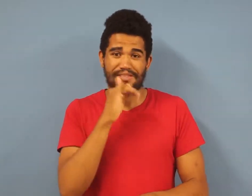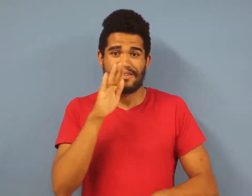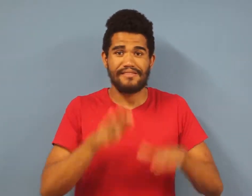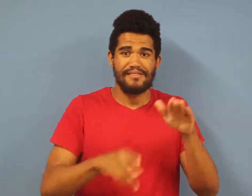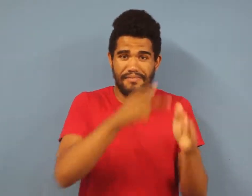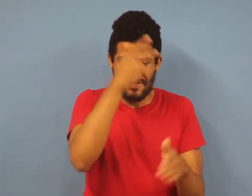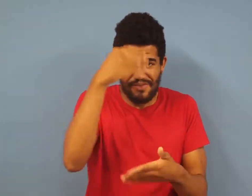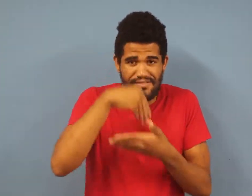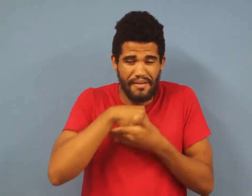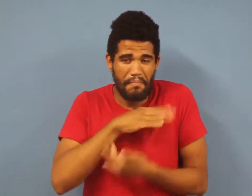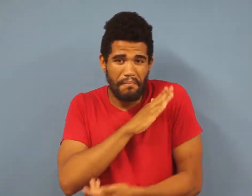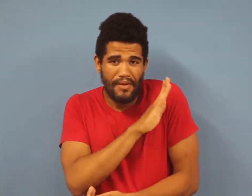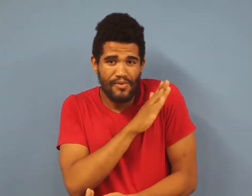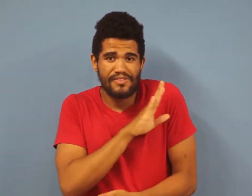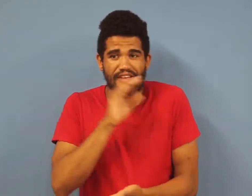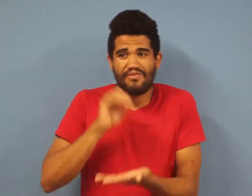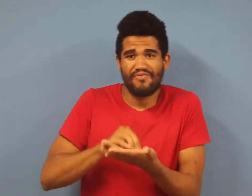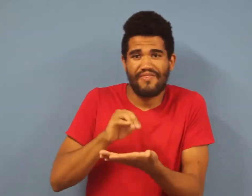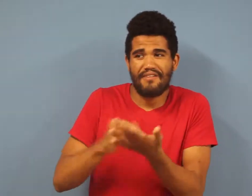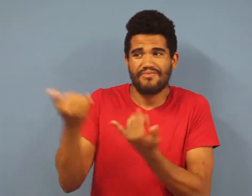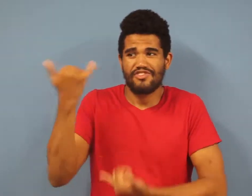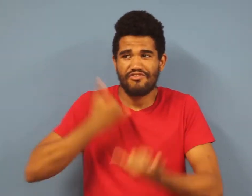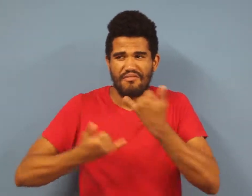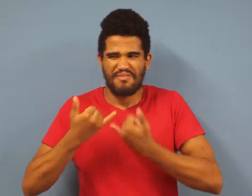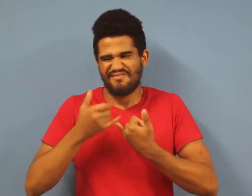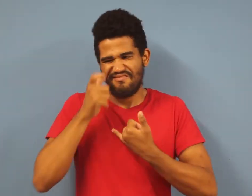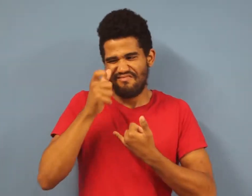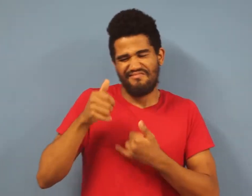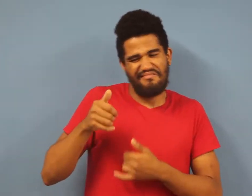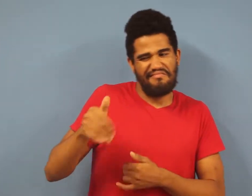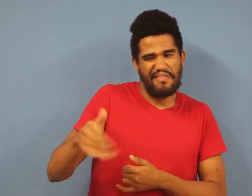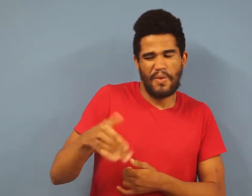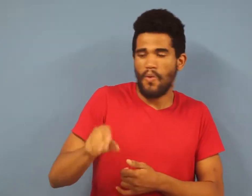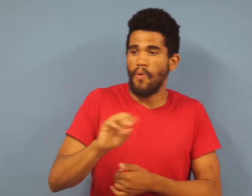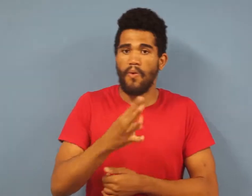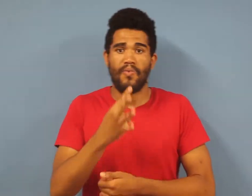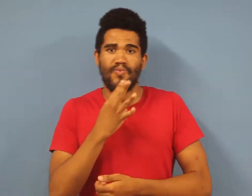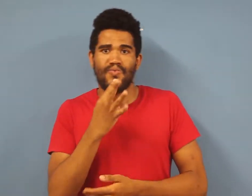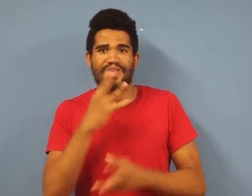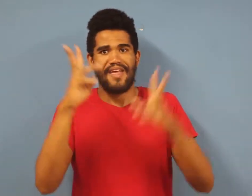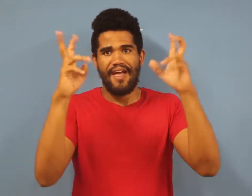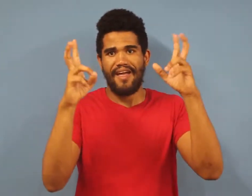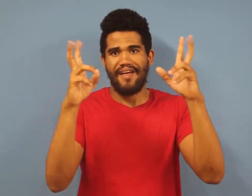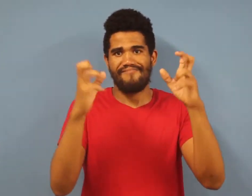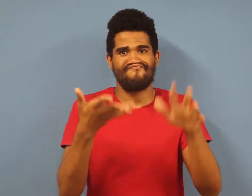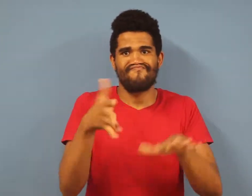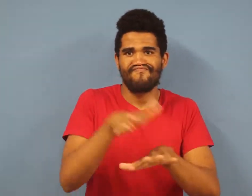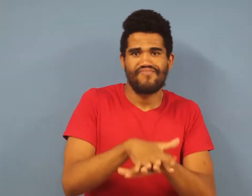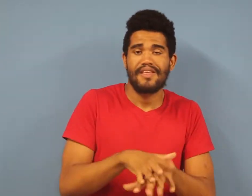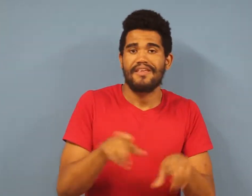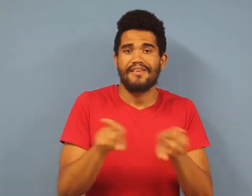a falta de informação, falta de interesse e de conhecimento sobre o assunto e a cultura de transferir a